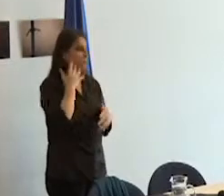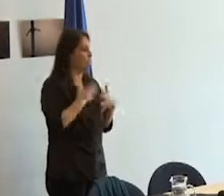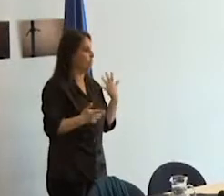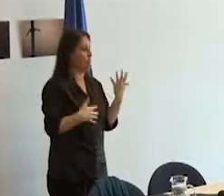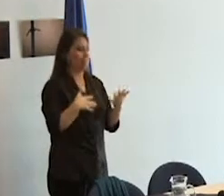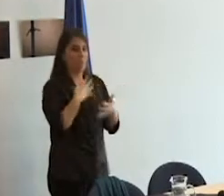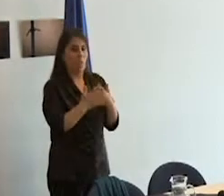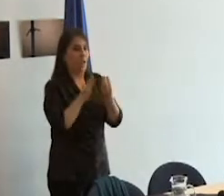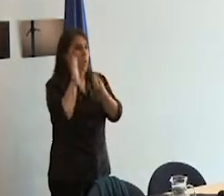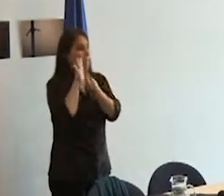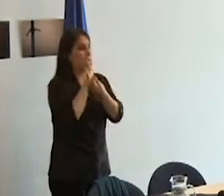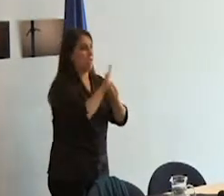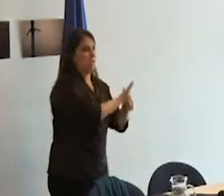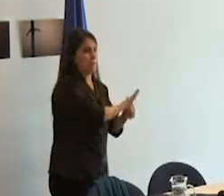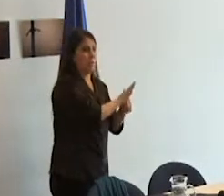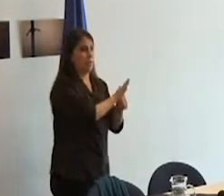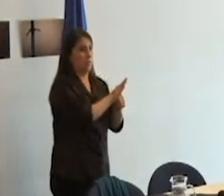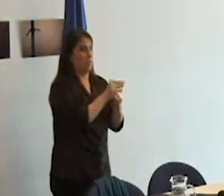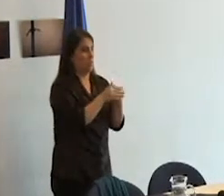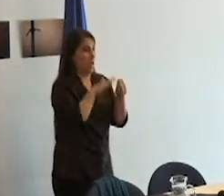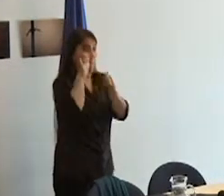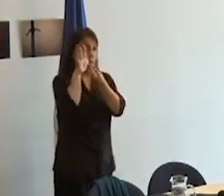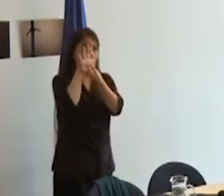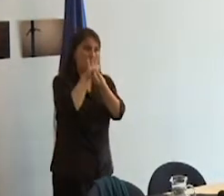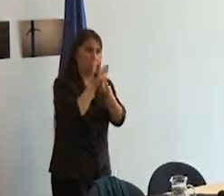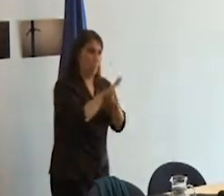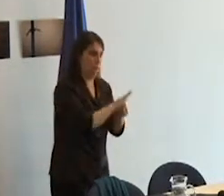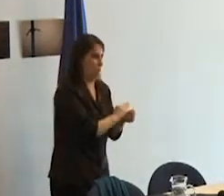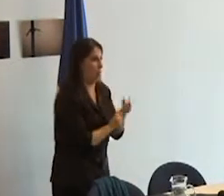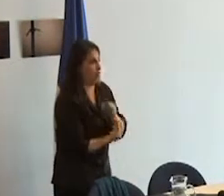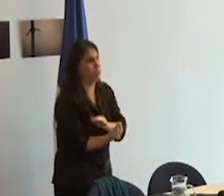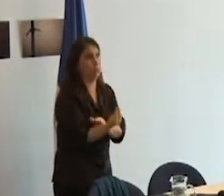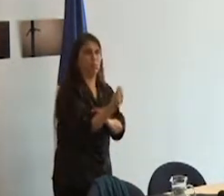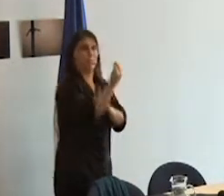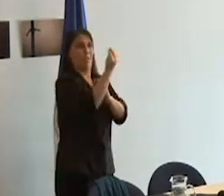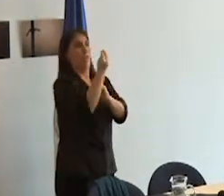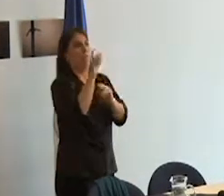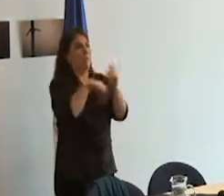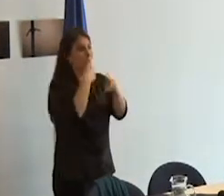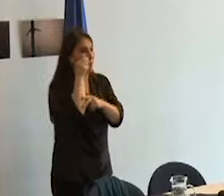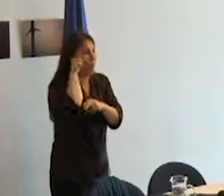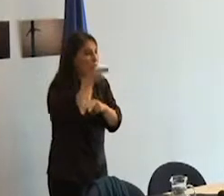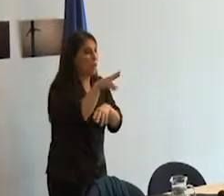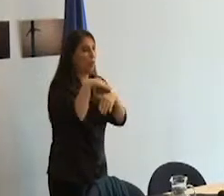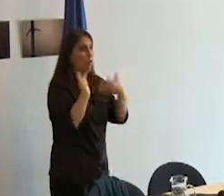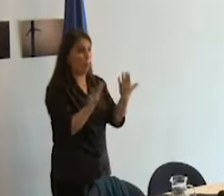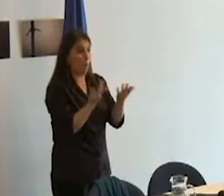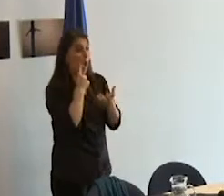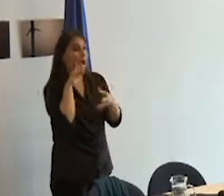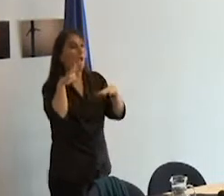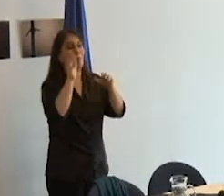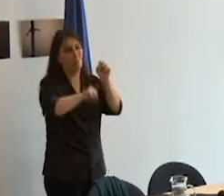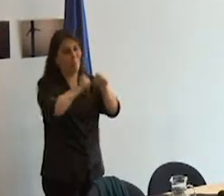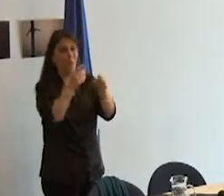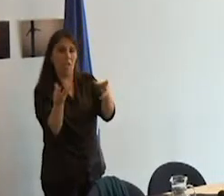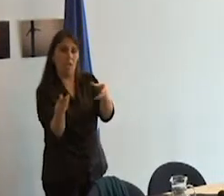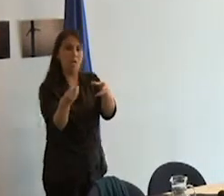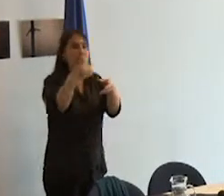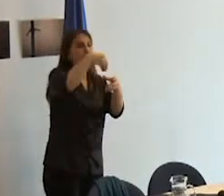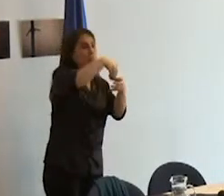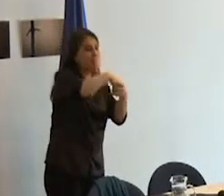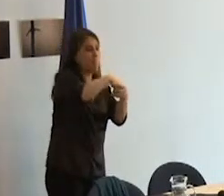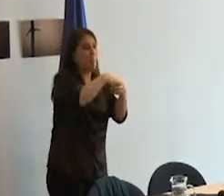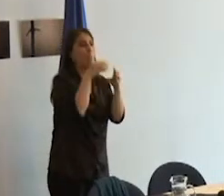la exclusión hasta su visibilización e incorporación para estudiarlo